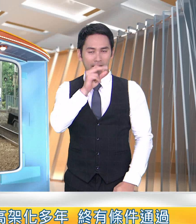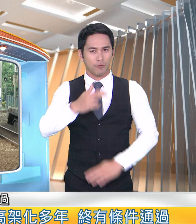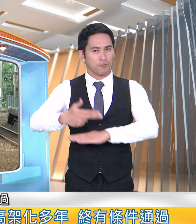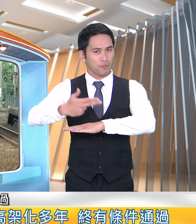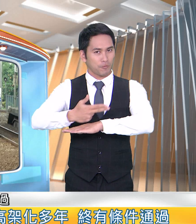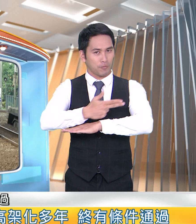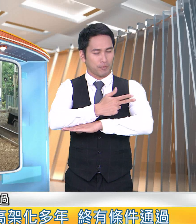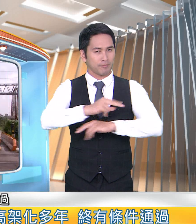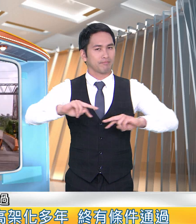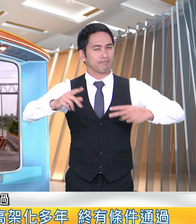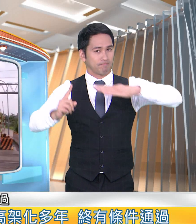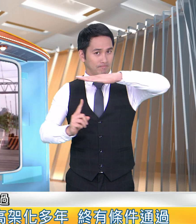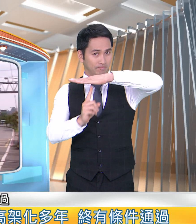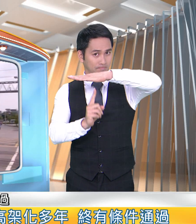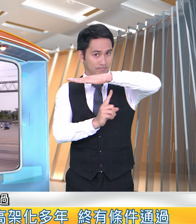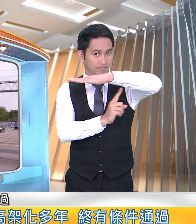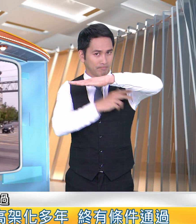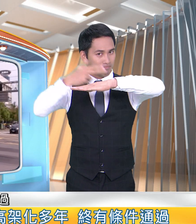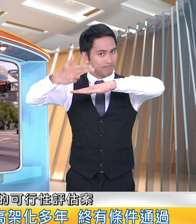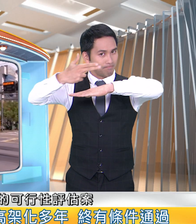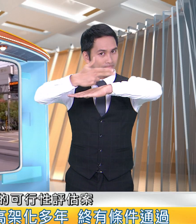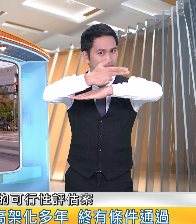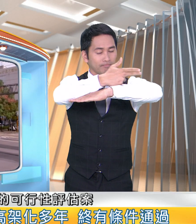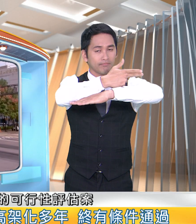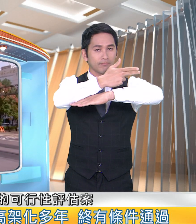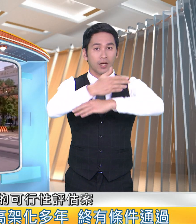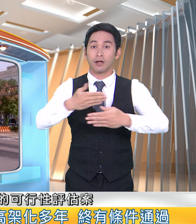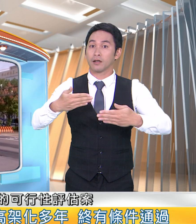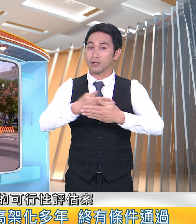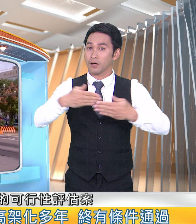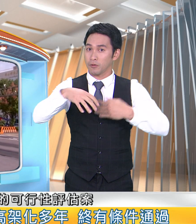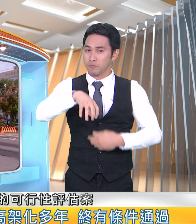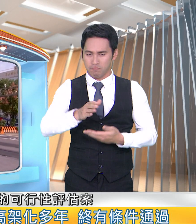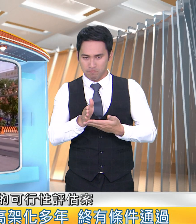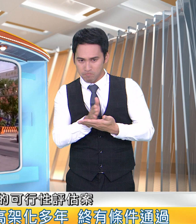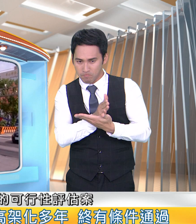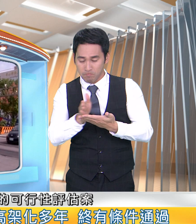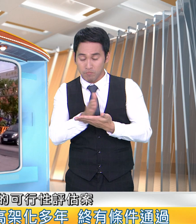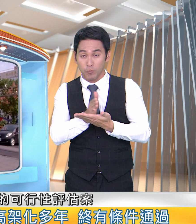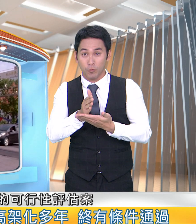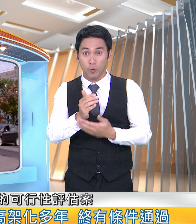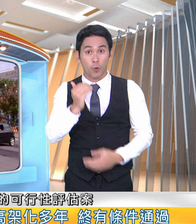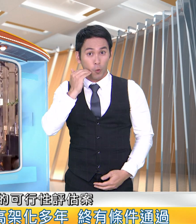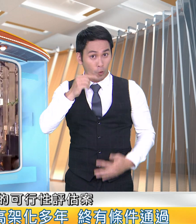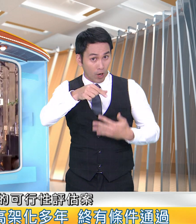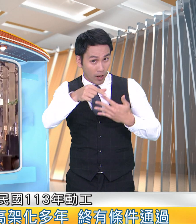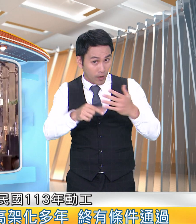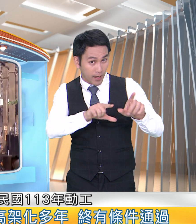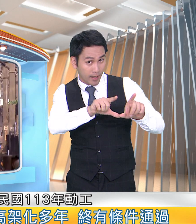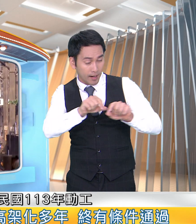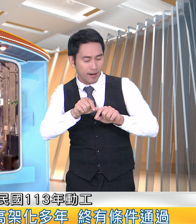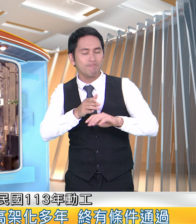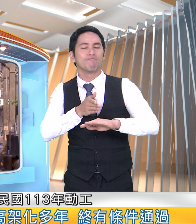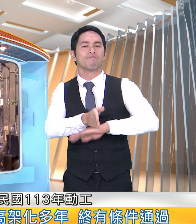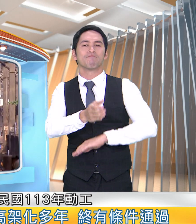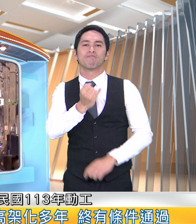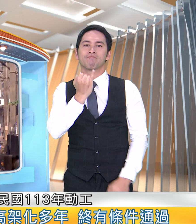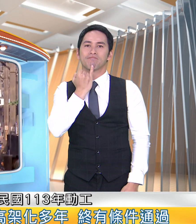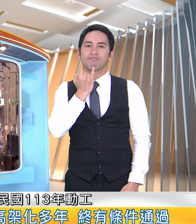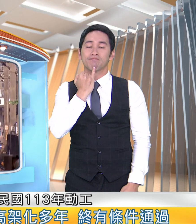交通部有条件通过宜兰铁路高架化的可行性评估案，估计工程最快在民